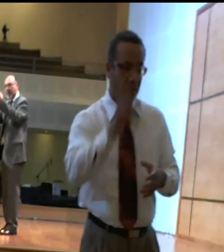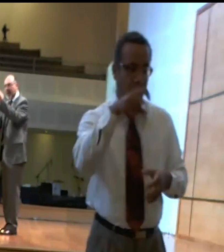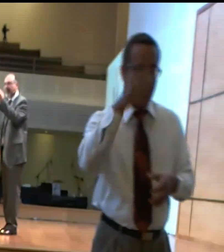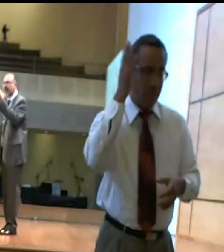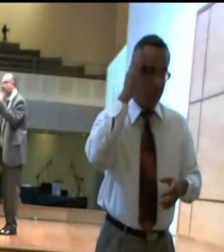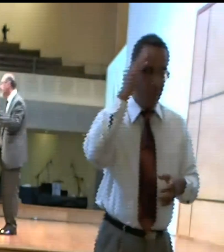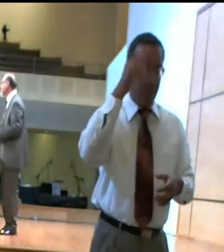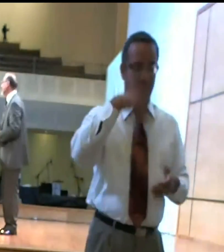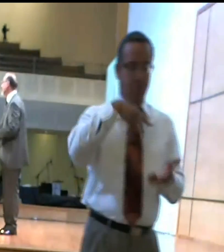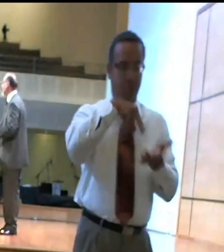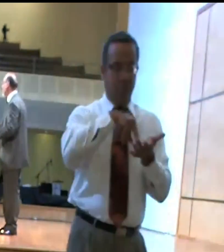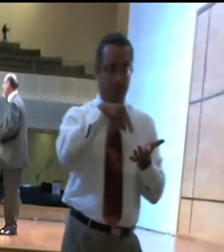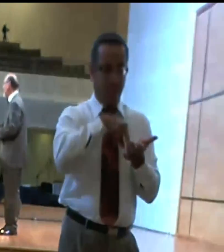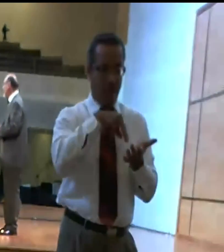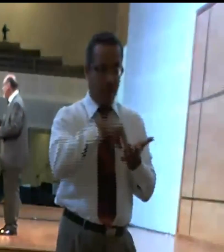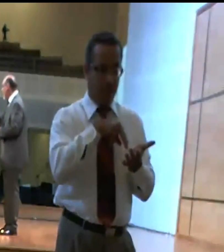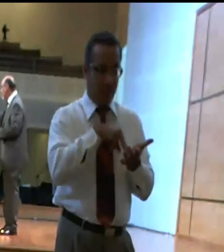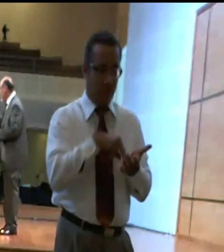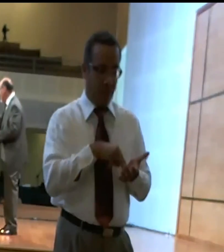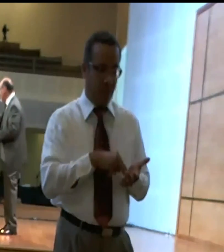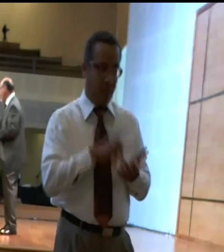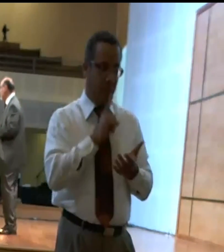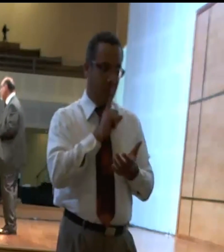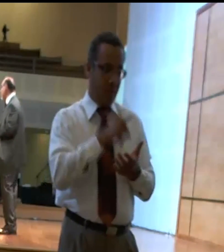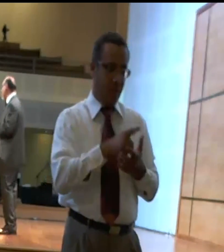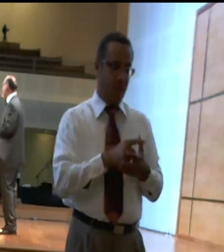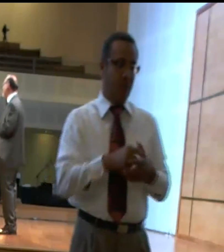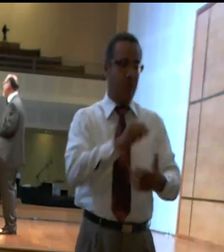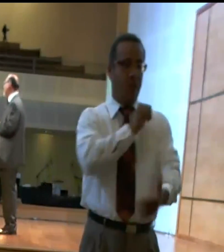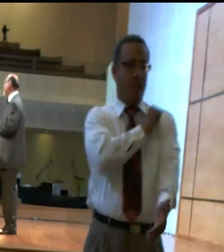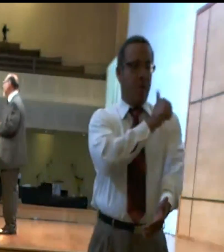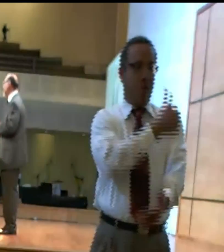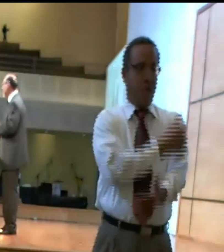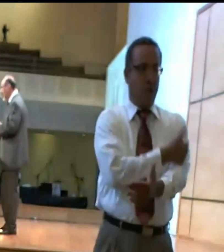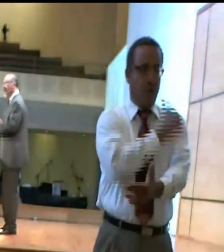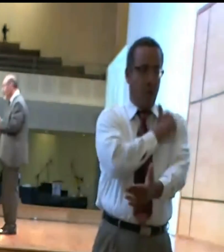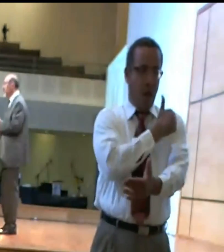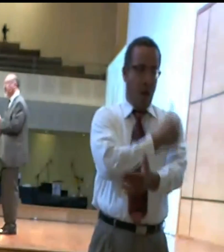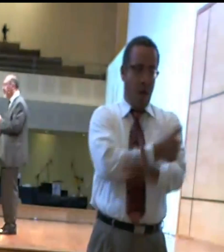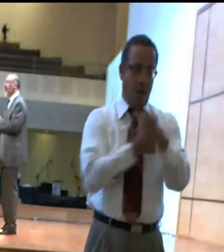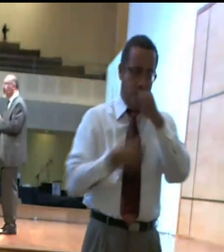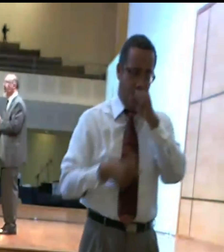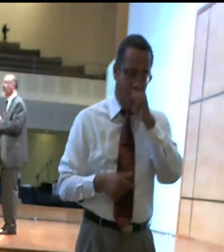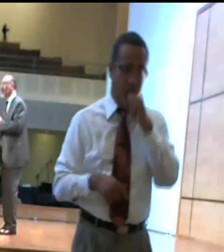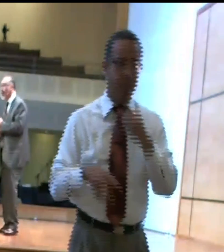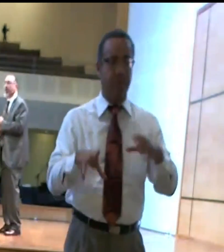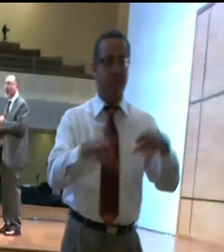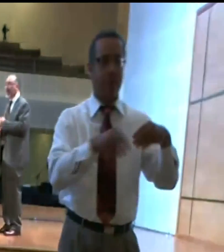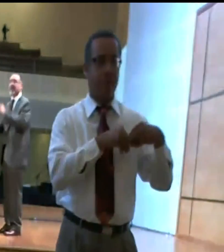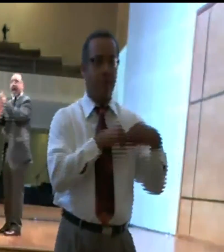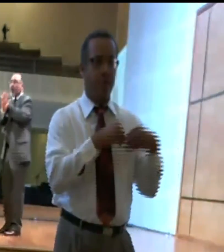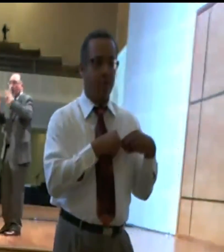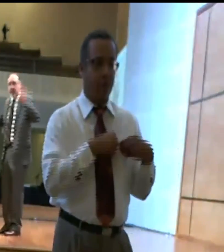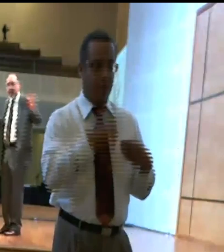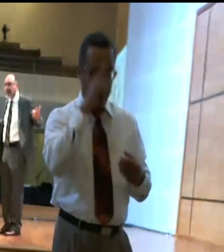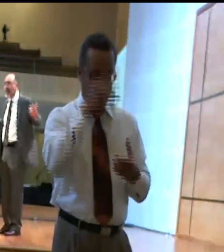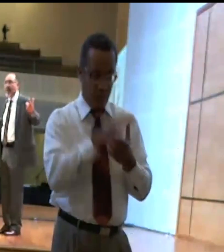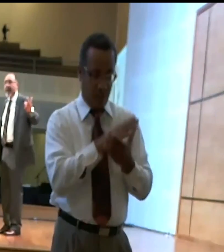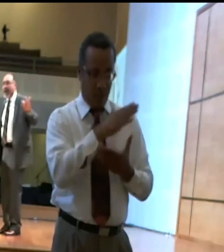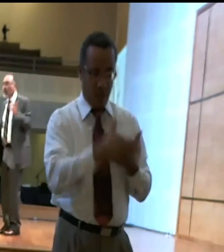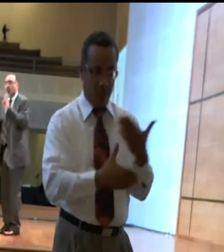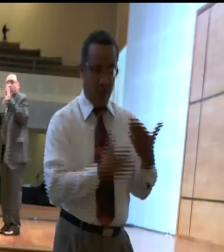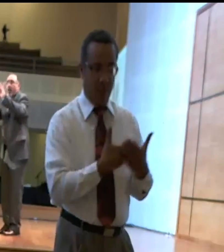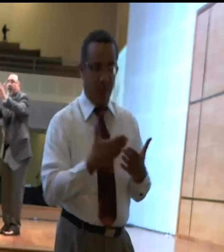Debemos ser prudentes cuando estamos lidiando con la autoridad. Debemos aceptar con mansedumbre y confianza. Hay